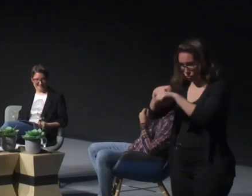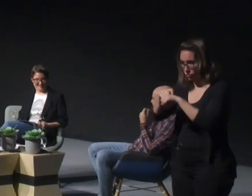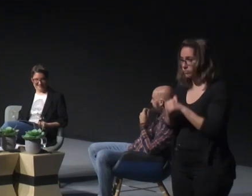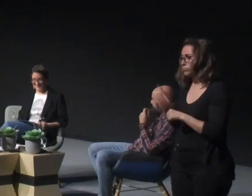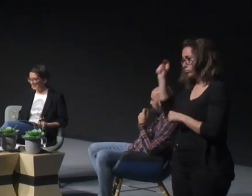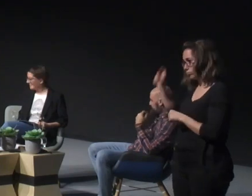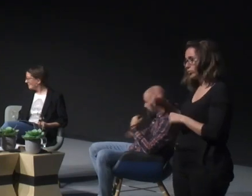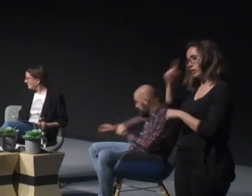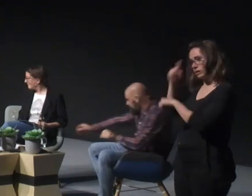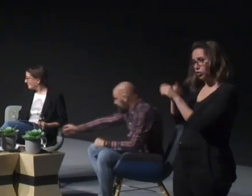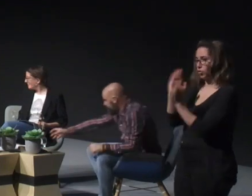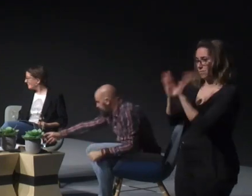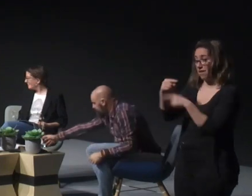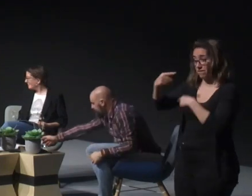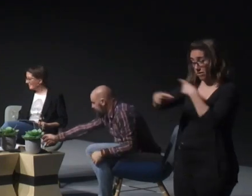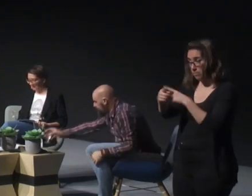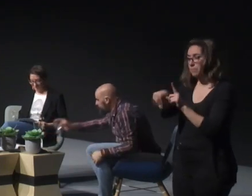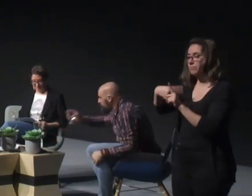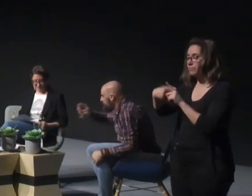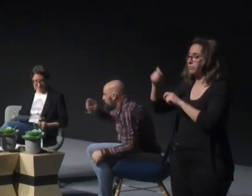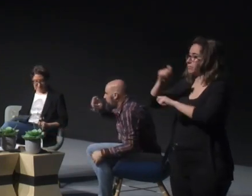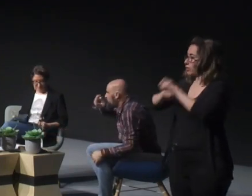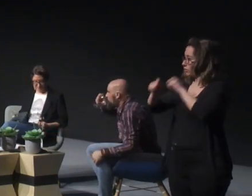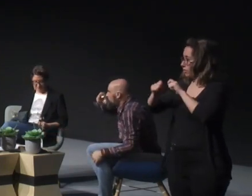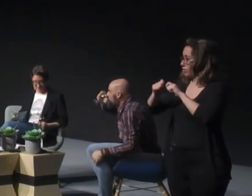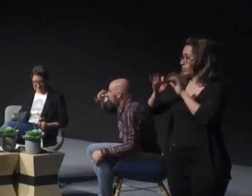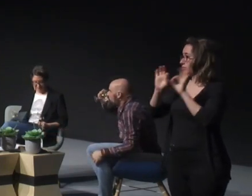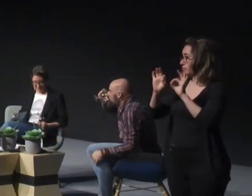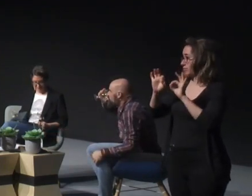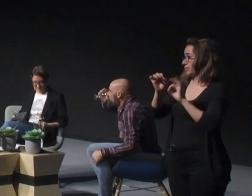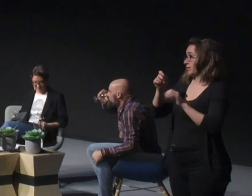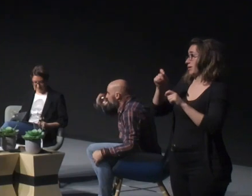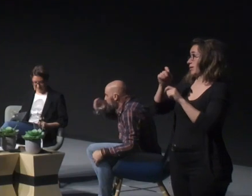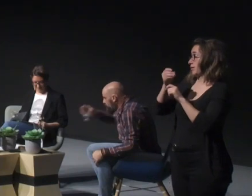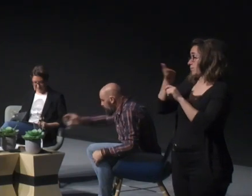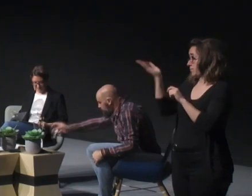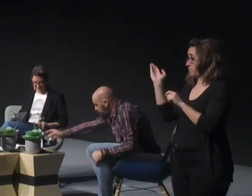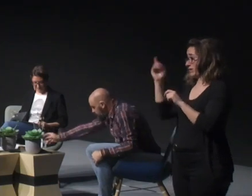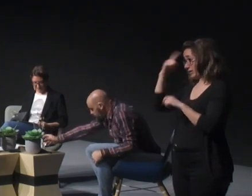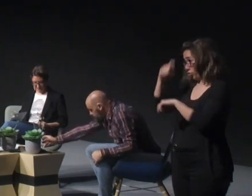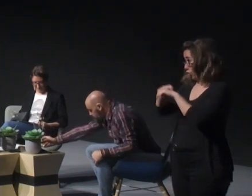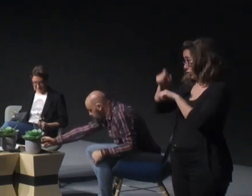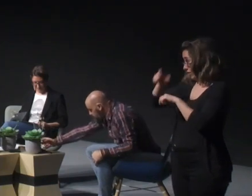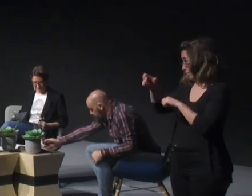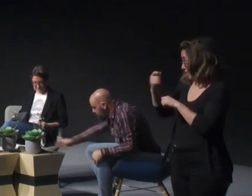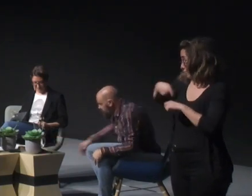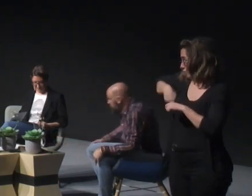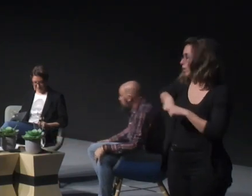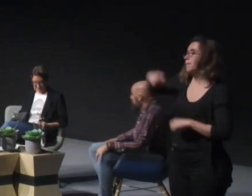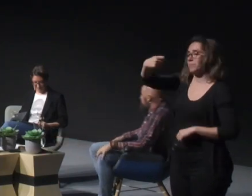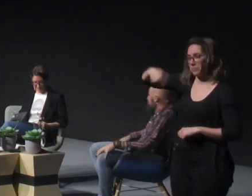Psicoterapeuta familiar y presidente de la Federación Española de Asociaciones de la Psicoterapia. Asimismo, también es presidente de la